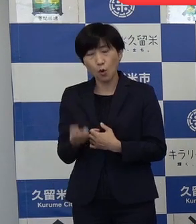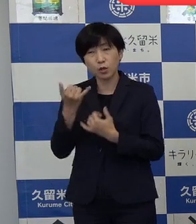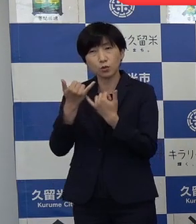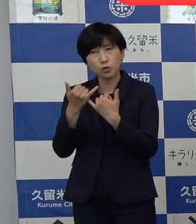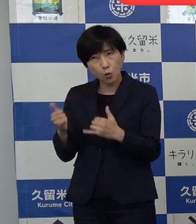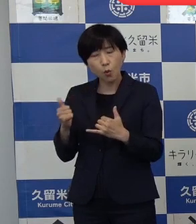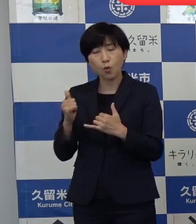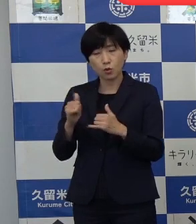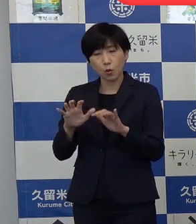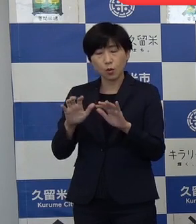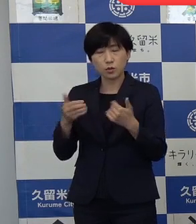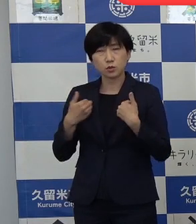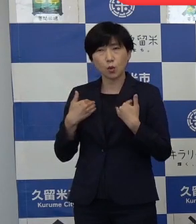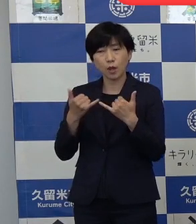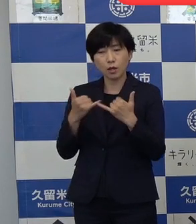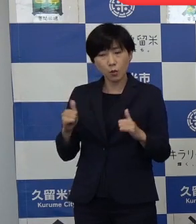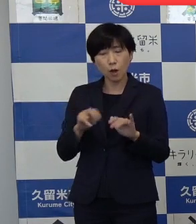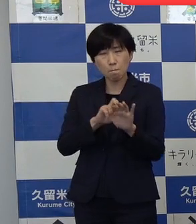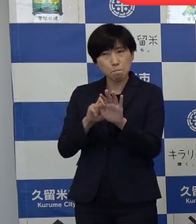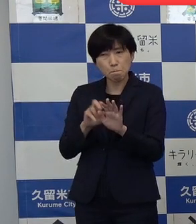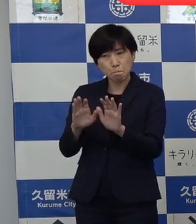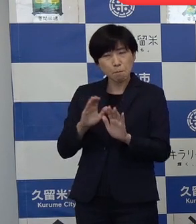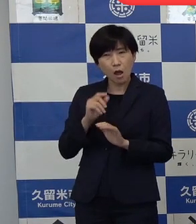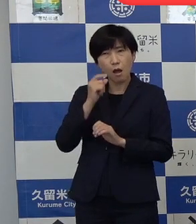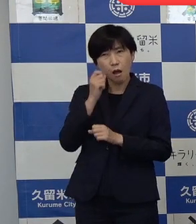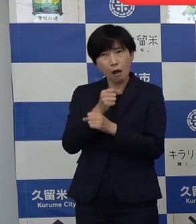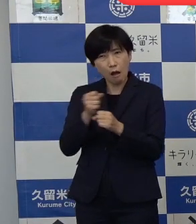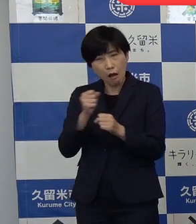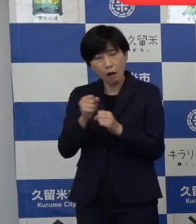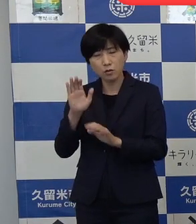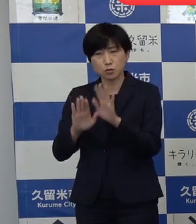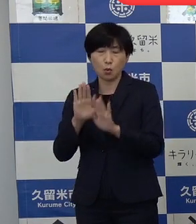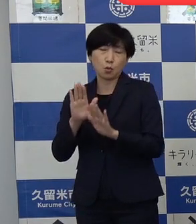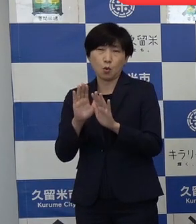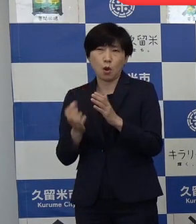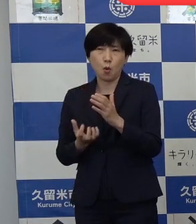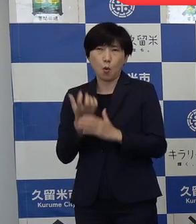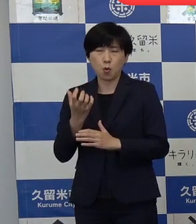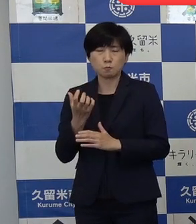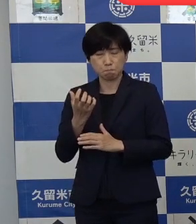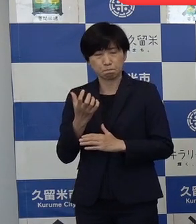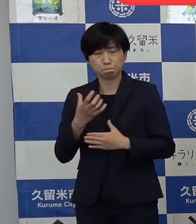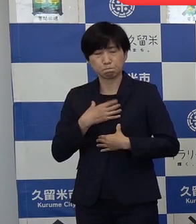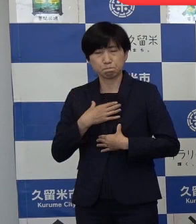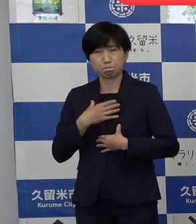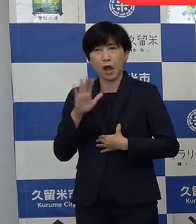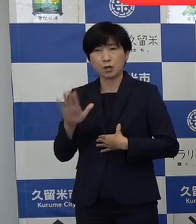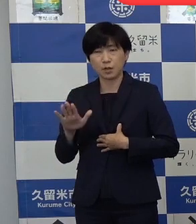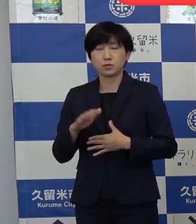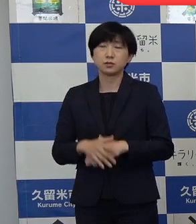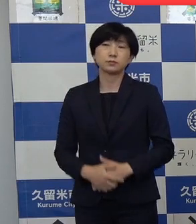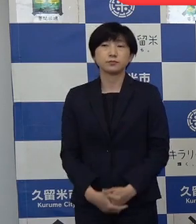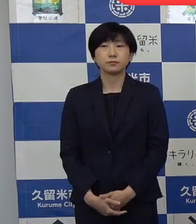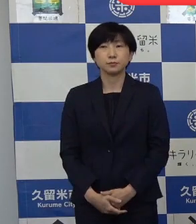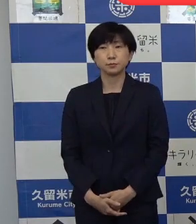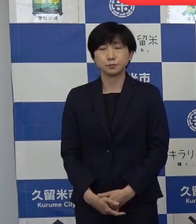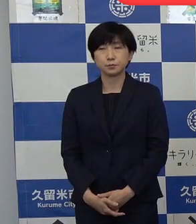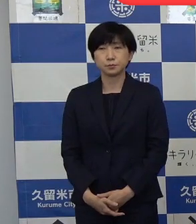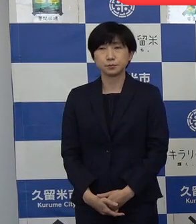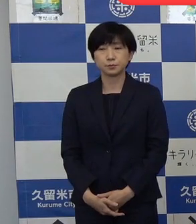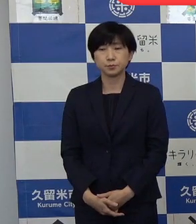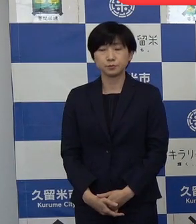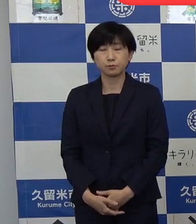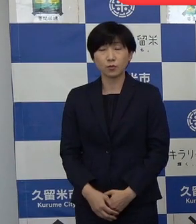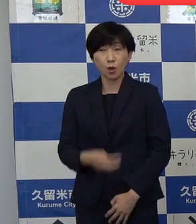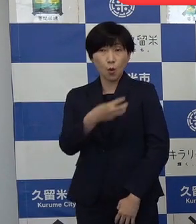要な人が医療を受けられない状況となることが十分懸念をされる状況になります。